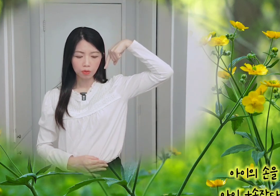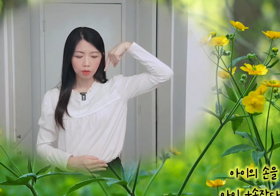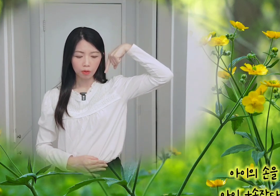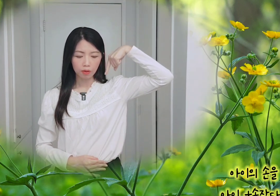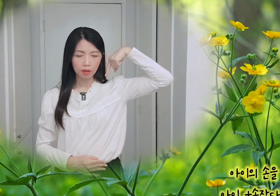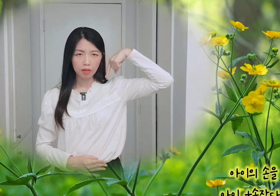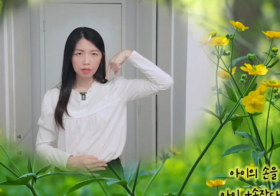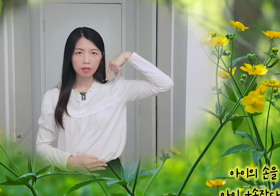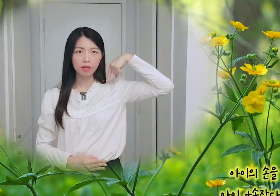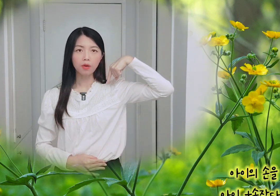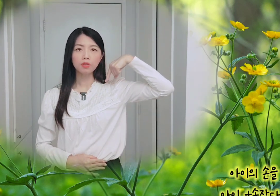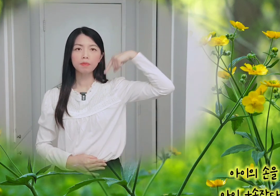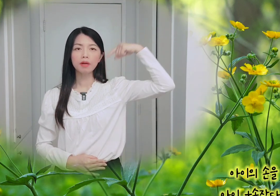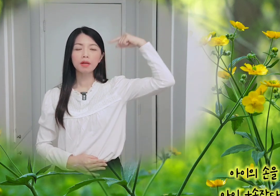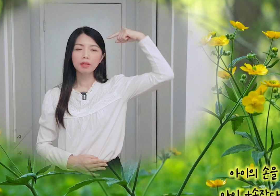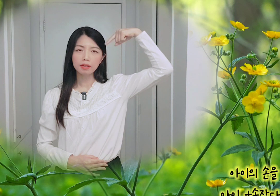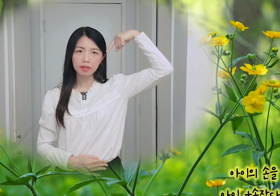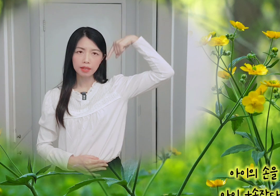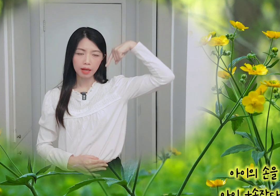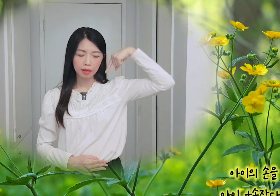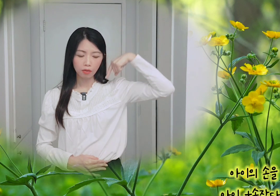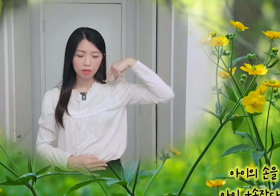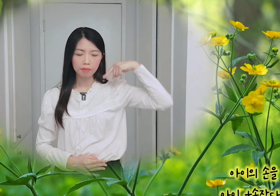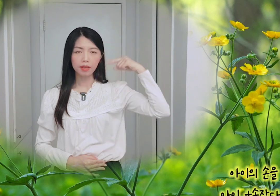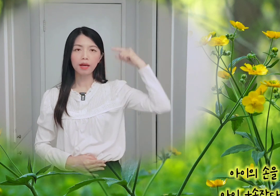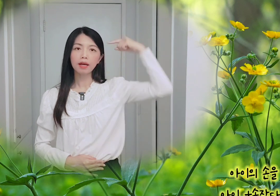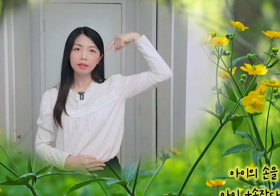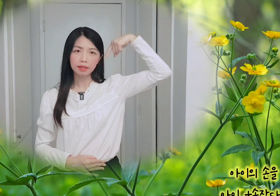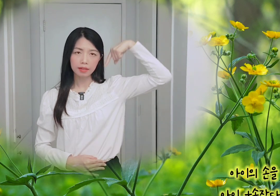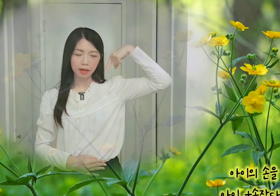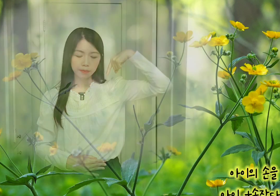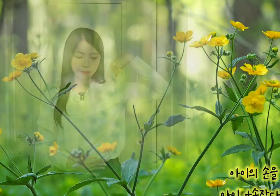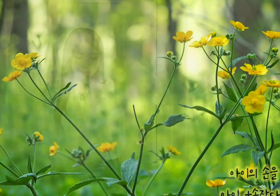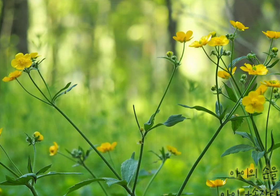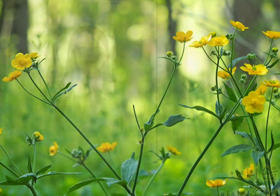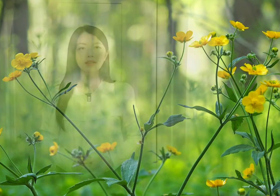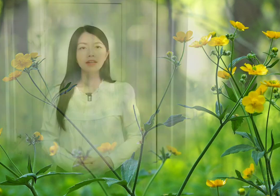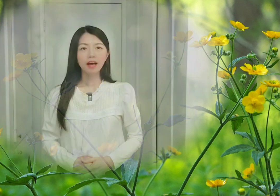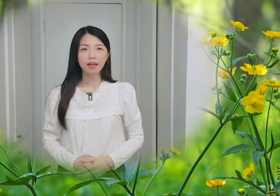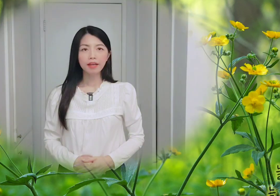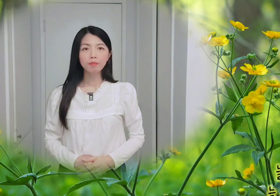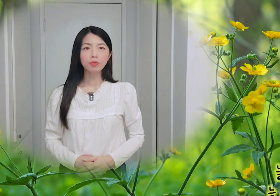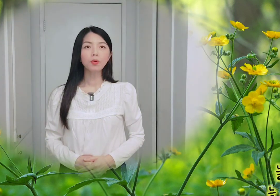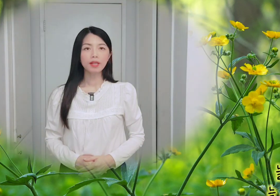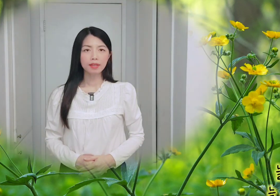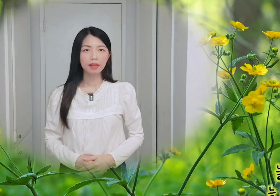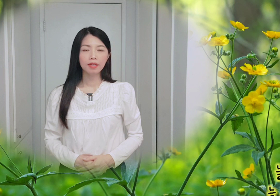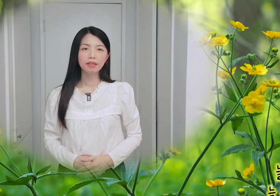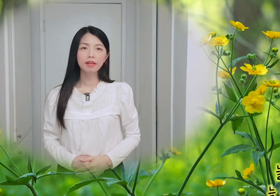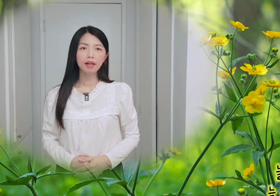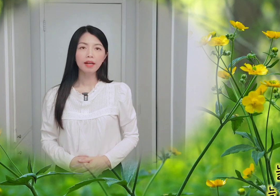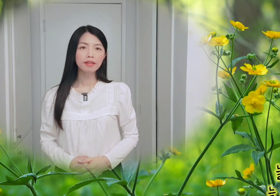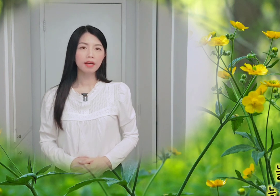아래쪽으로 이렇게 스치듯 내려오시면 느끼다 이런 뜻입니다. 느끼다. 늘 나에게 묻곤